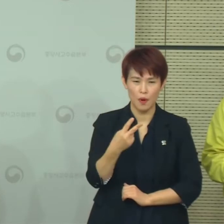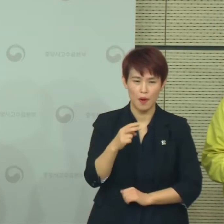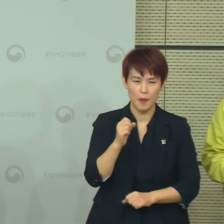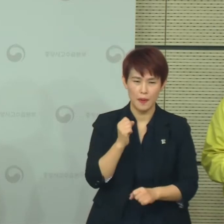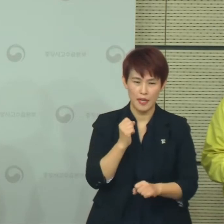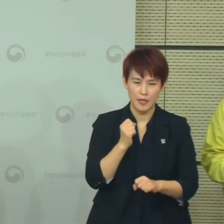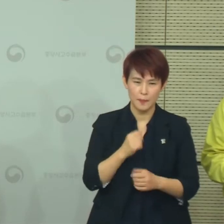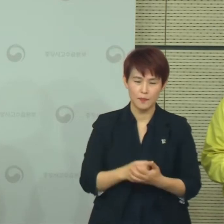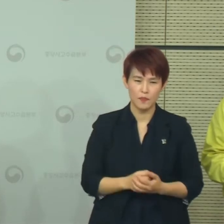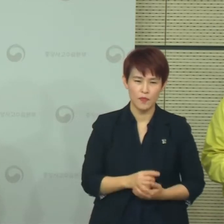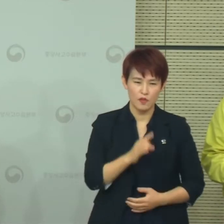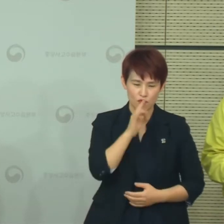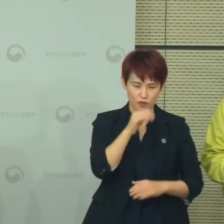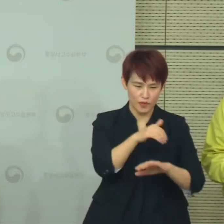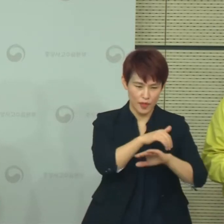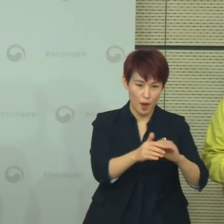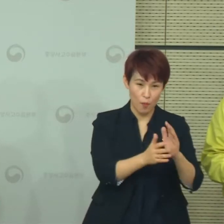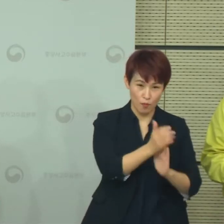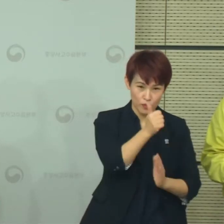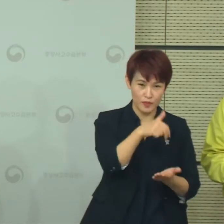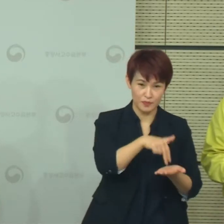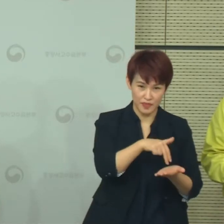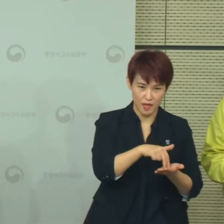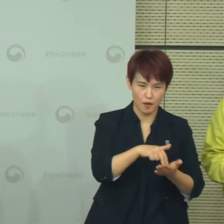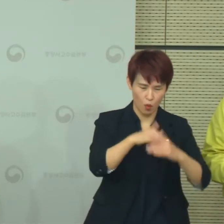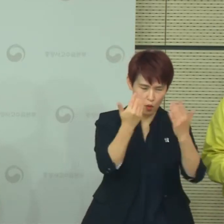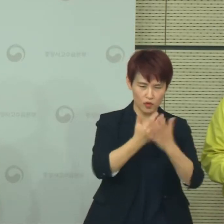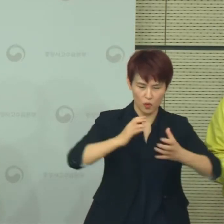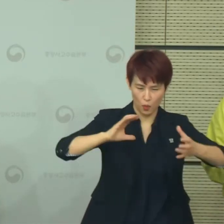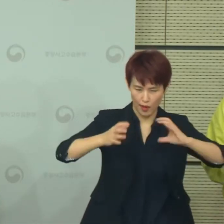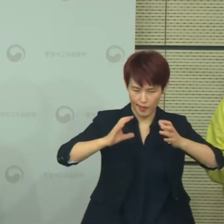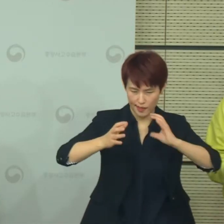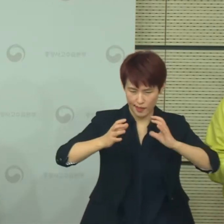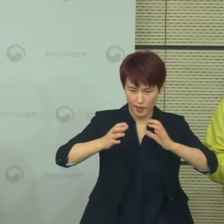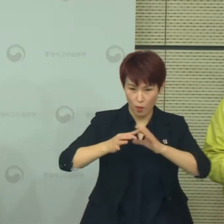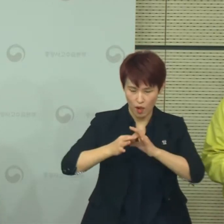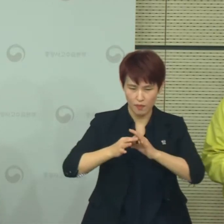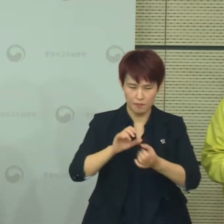그 중대본 차원에서도 모든 회의에 그